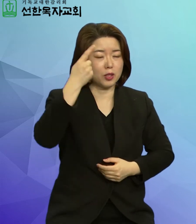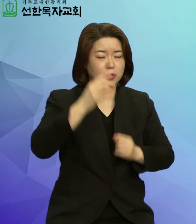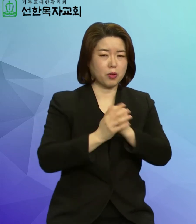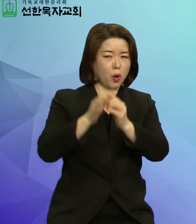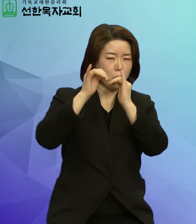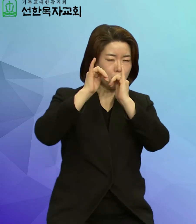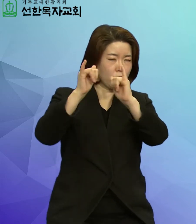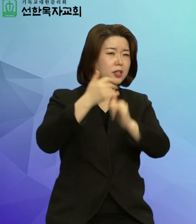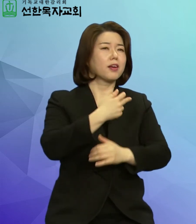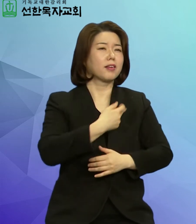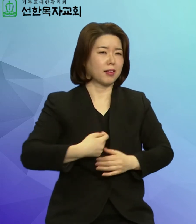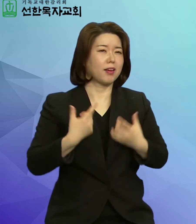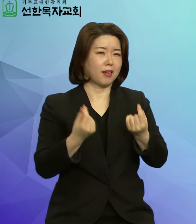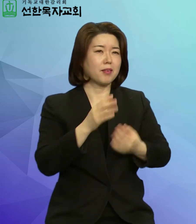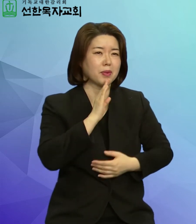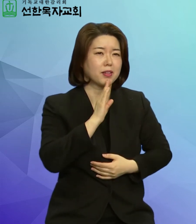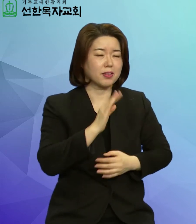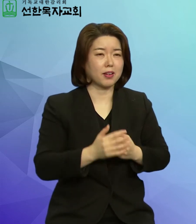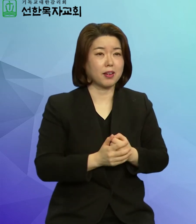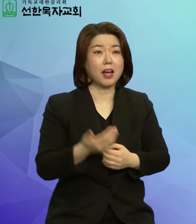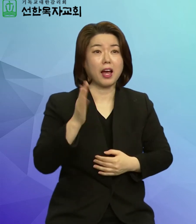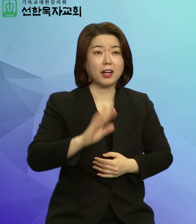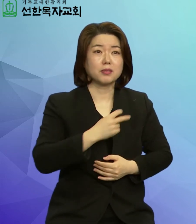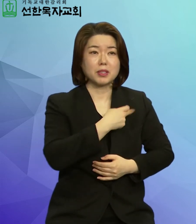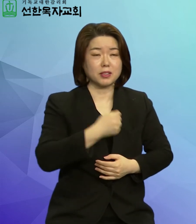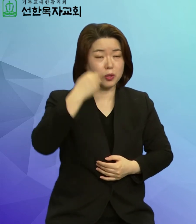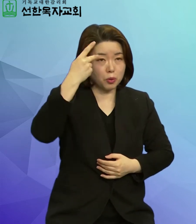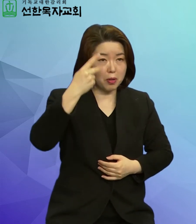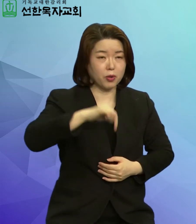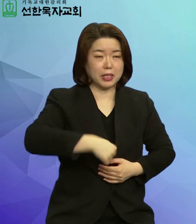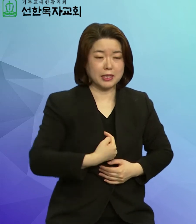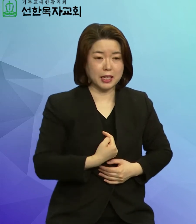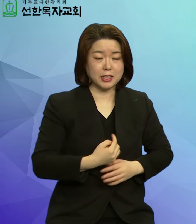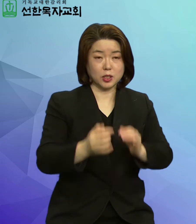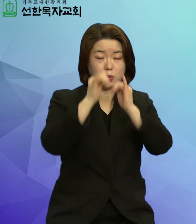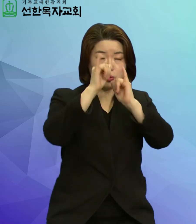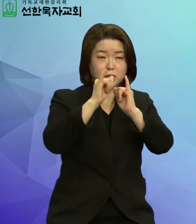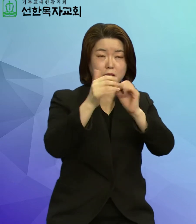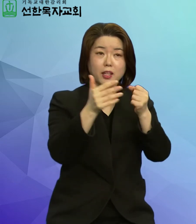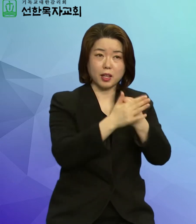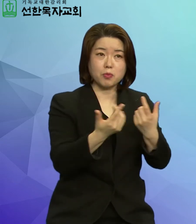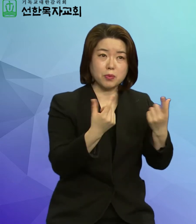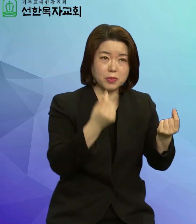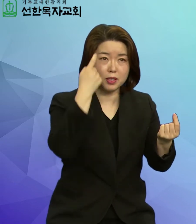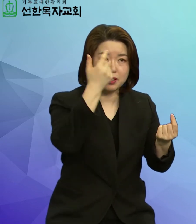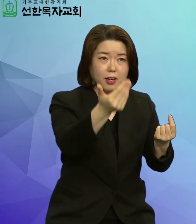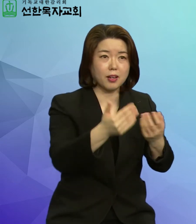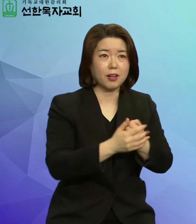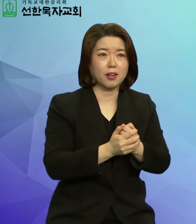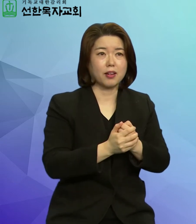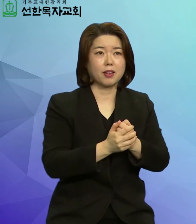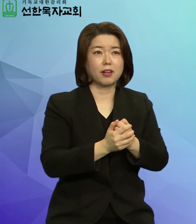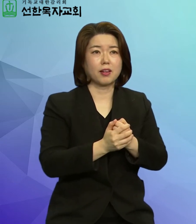사도 바울이 참 위대한 사도예요. 그러나 사도 바울 자신이 위대해서 그렇습니까?